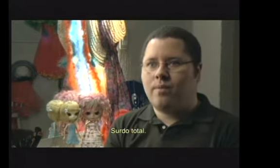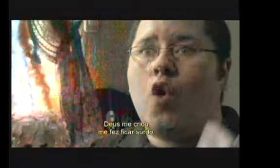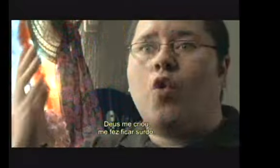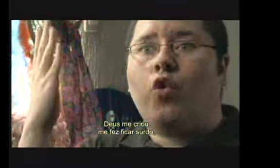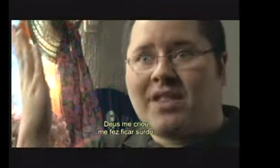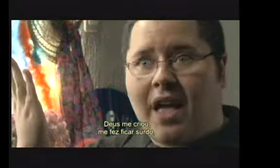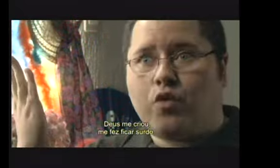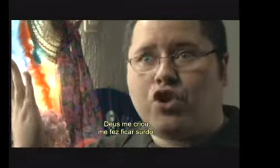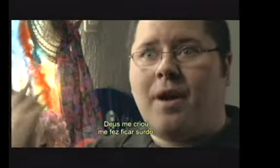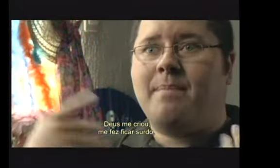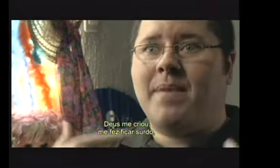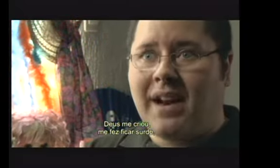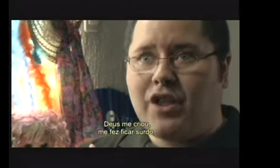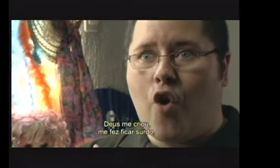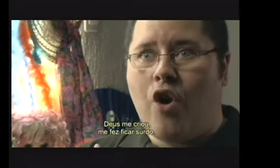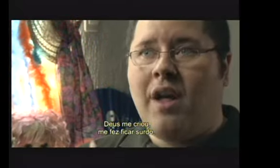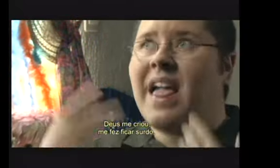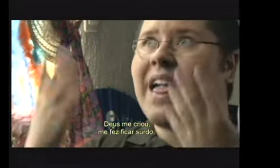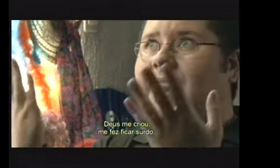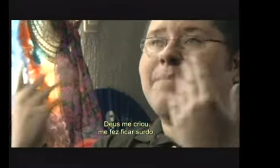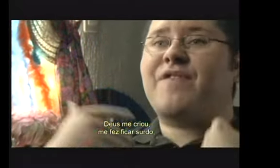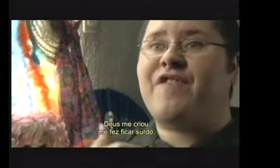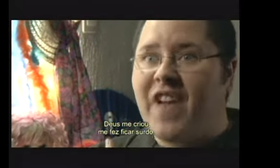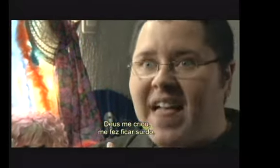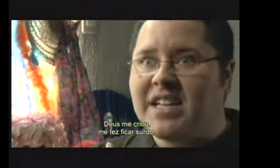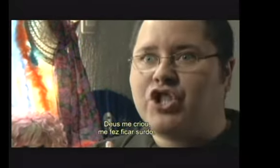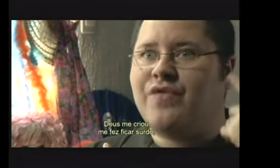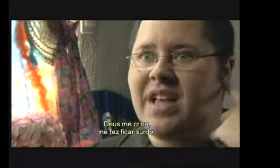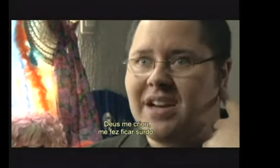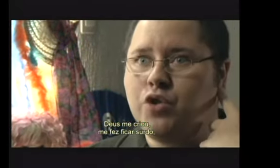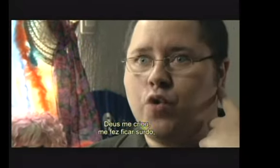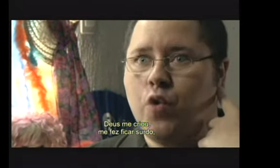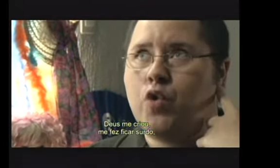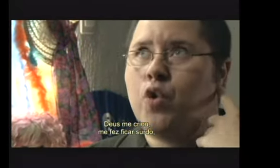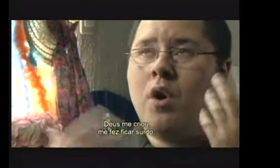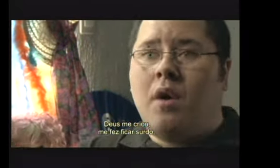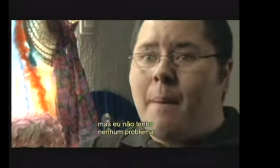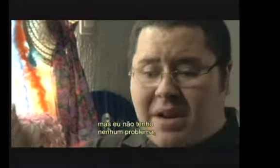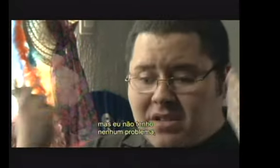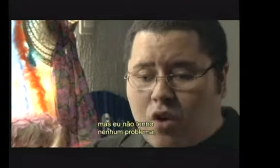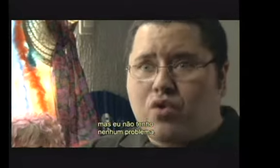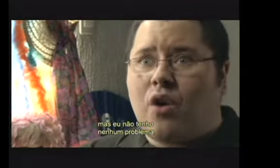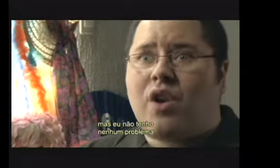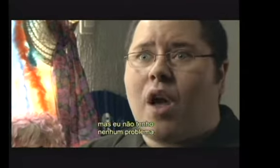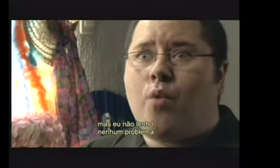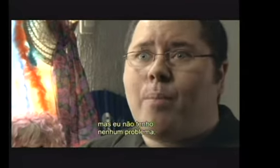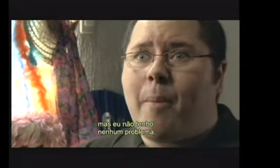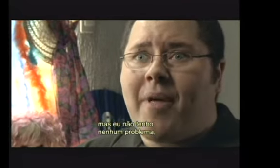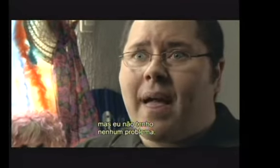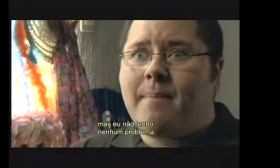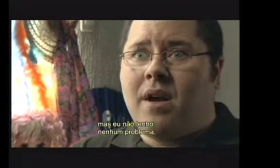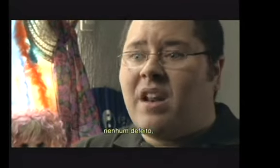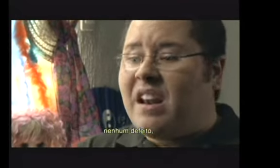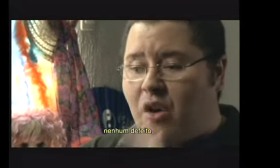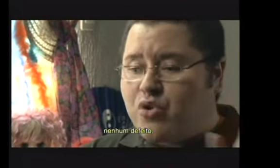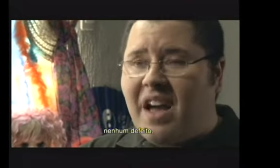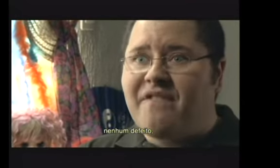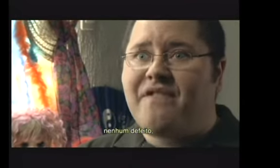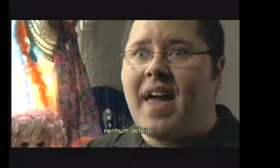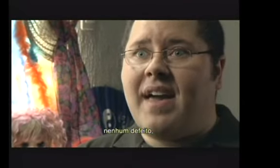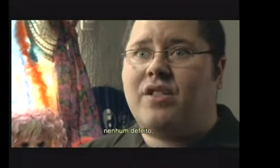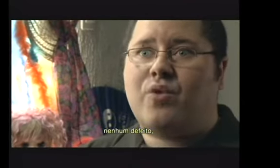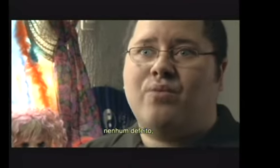total. O Deus me criou, ele me fez ficar surdo. Mas eu não tenho nenhum problema,